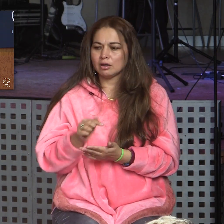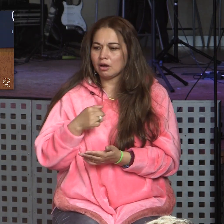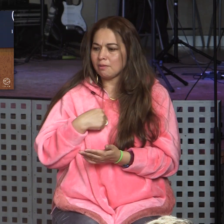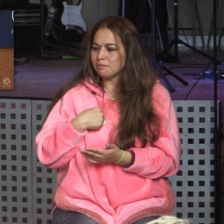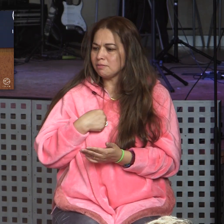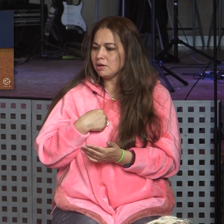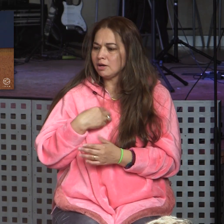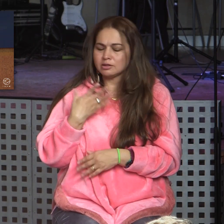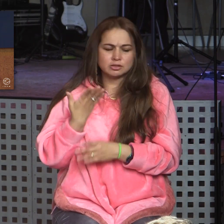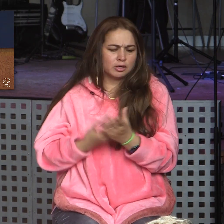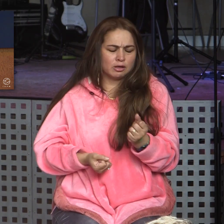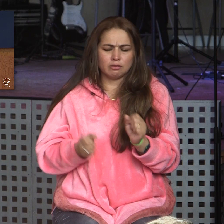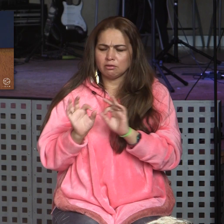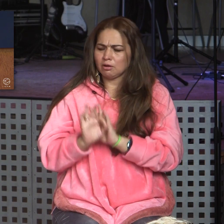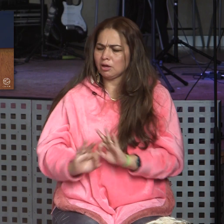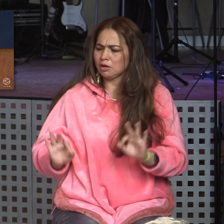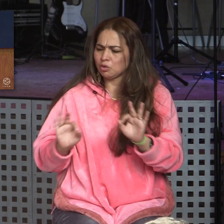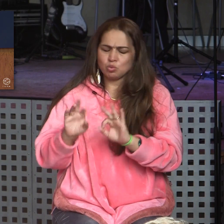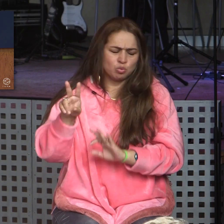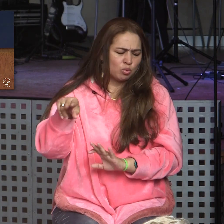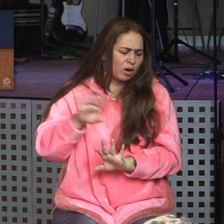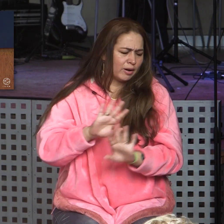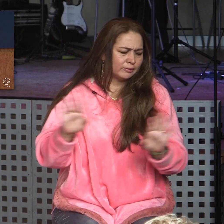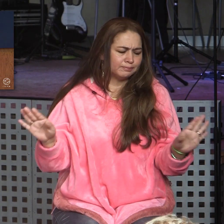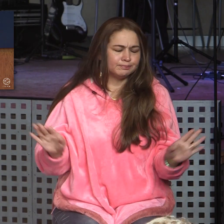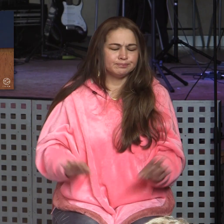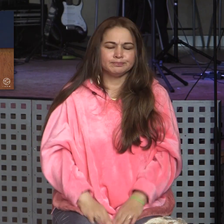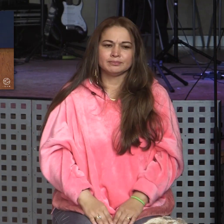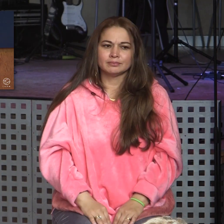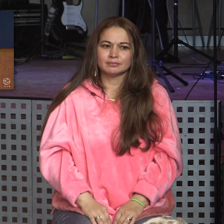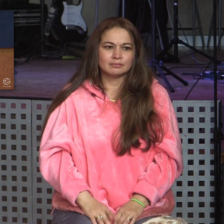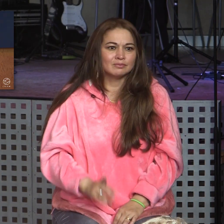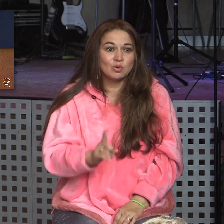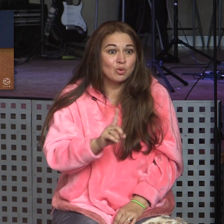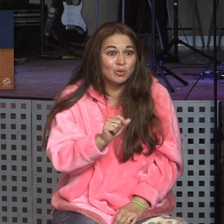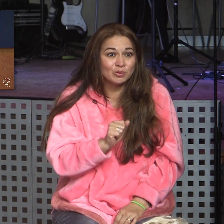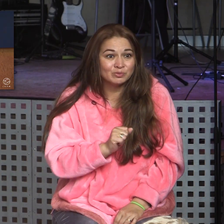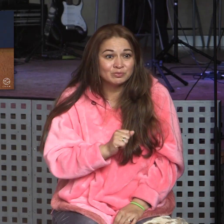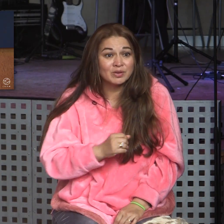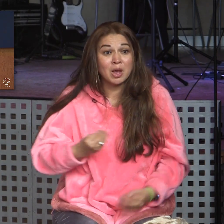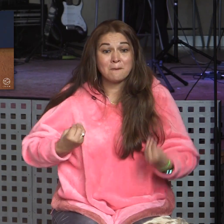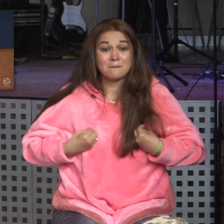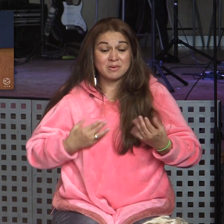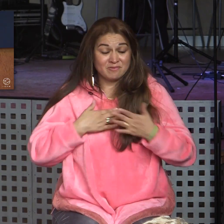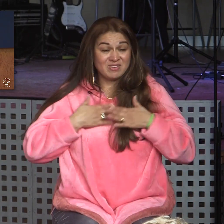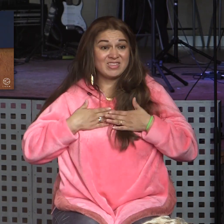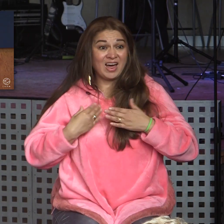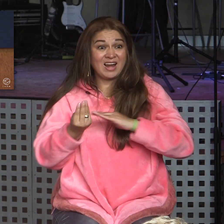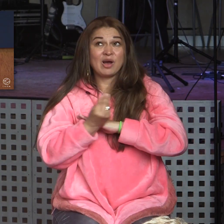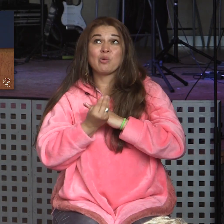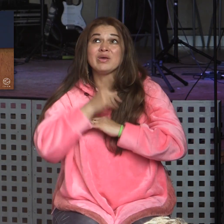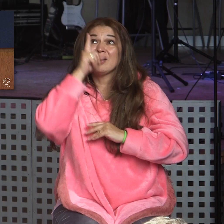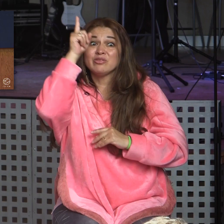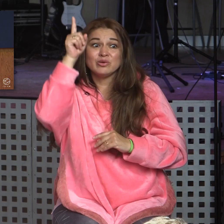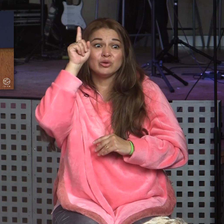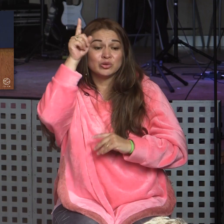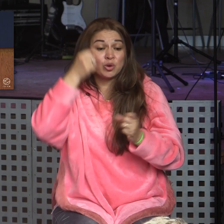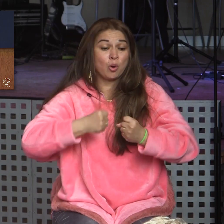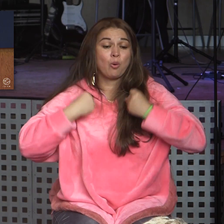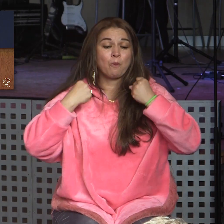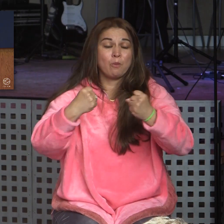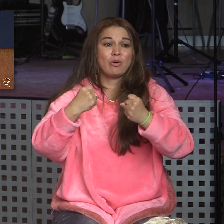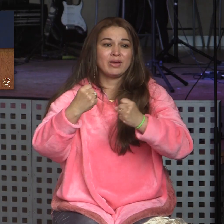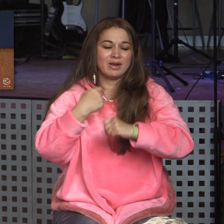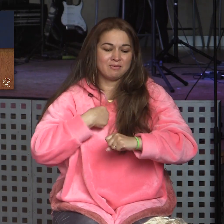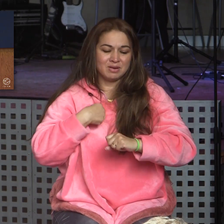cuido. Lo que sostiene mi vida no es la atención que pongo en mis cosas. No. Lo que sostiene mi vida es el poder de